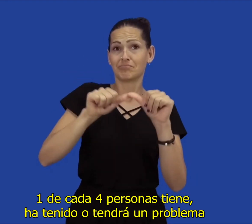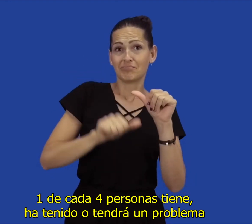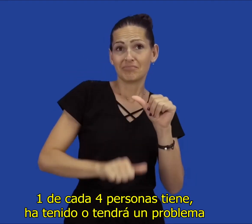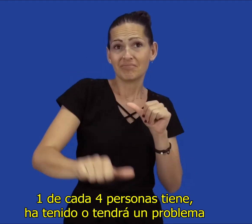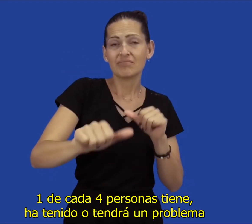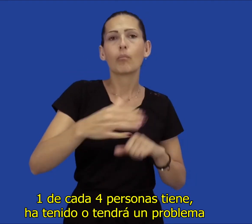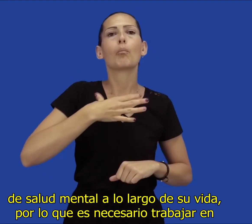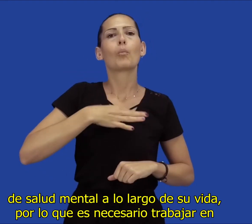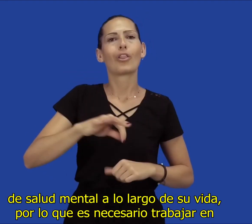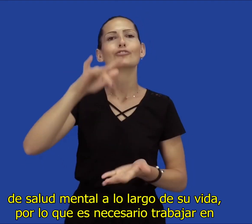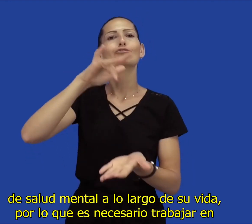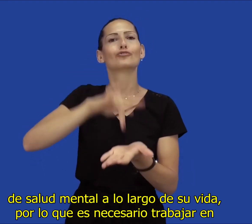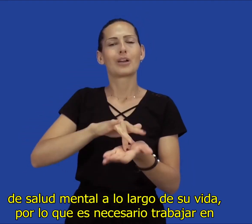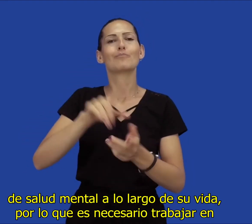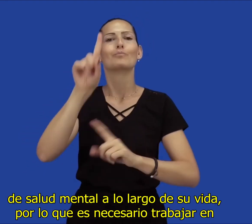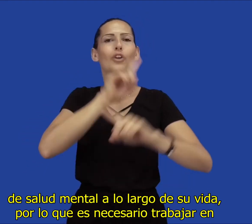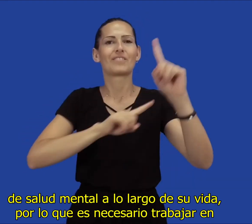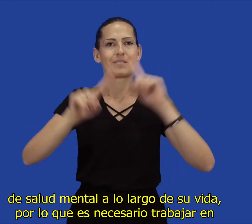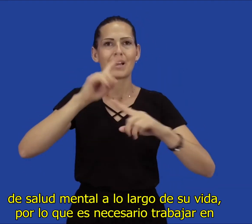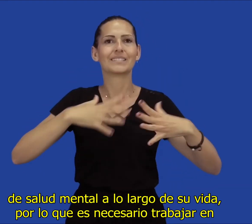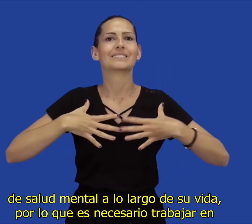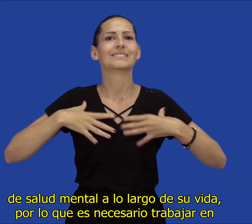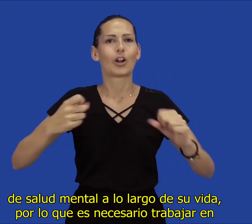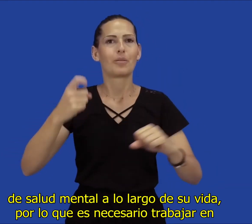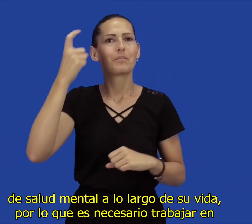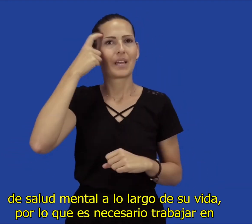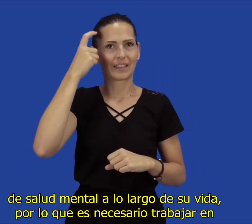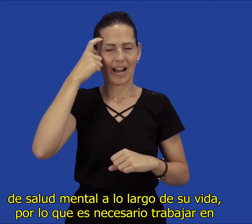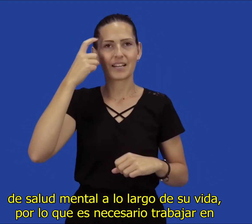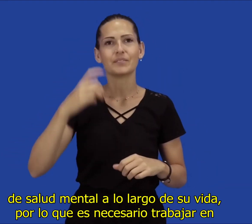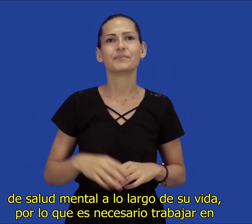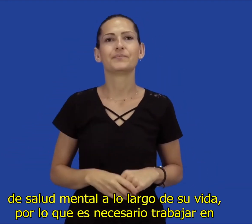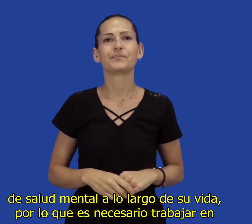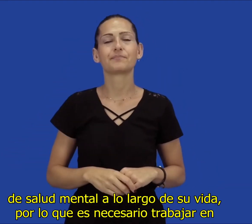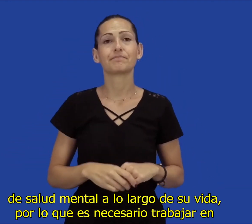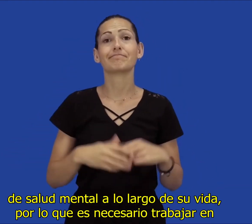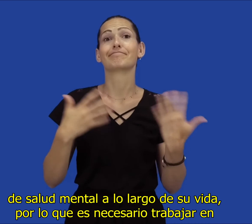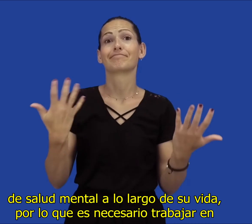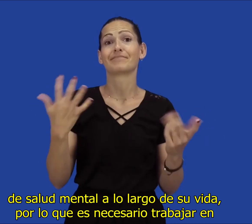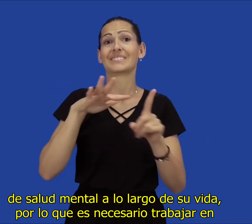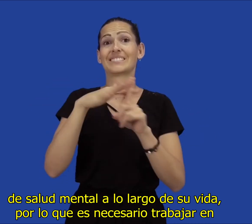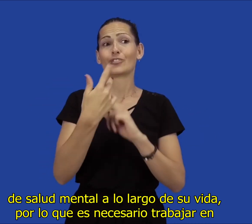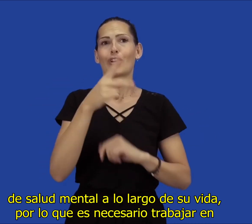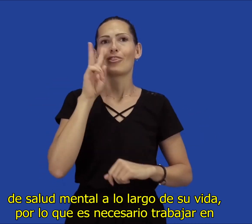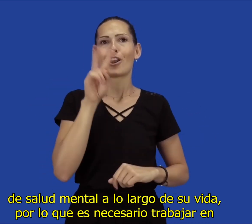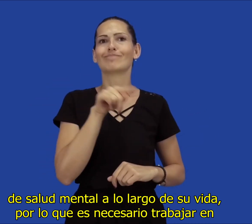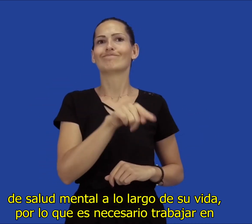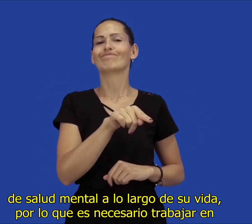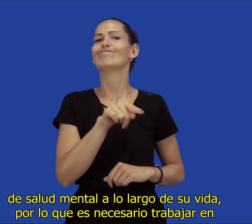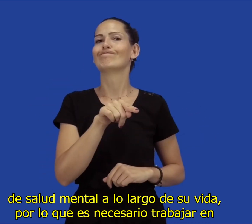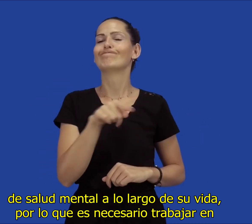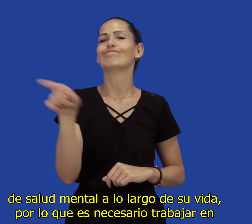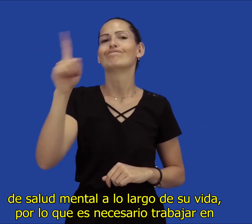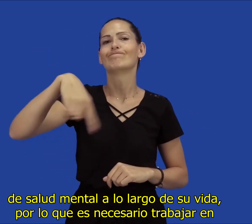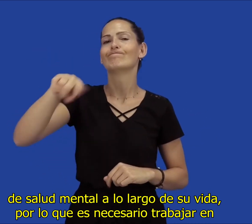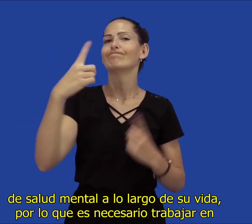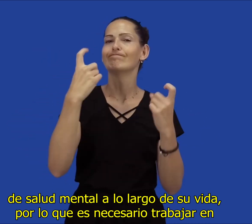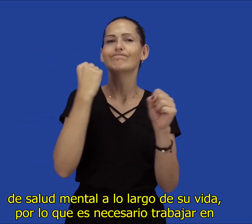un problema de salud mental a lo largo de su vida por lo que es necesario trabajar en la